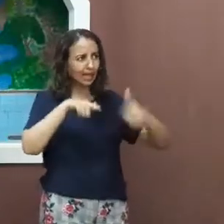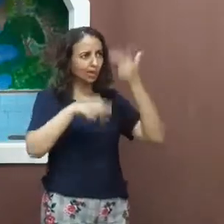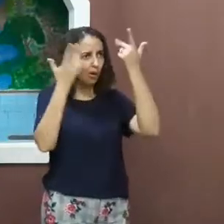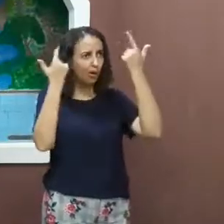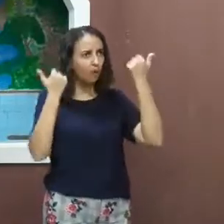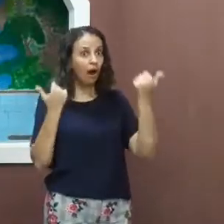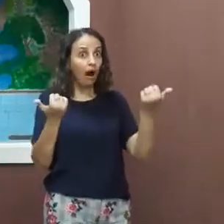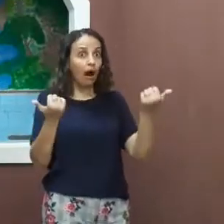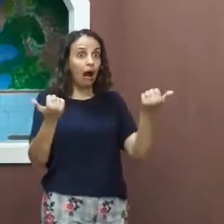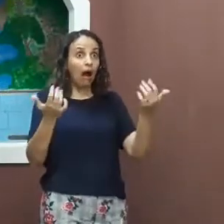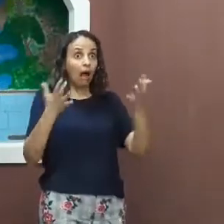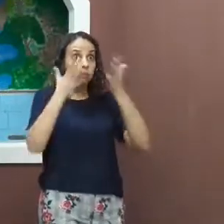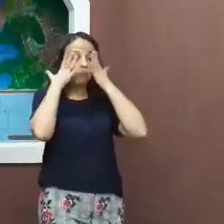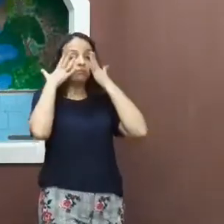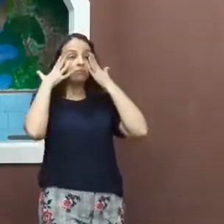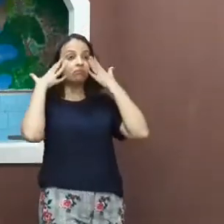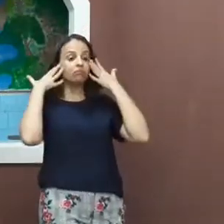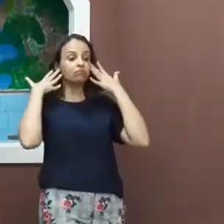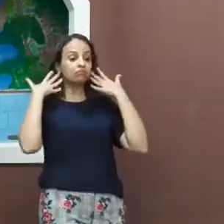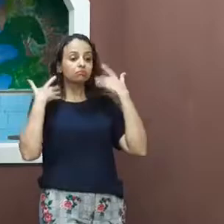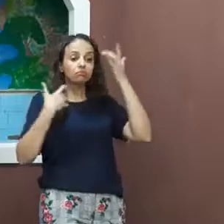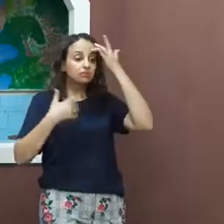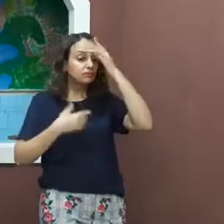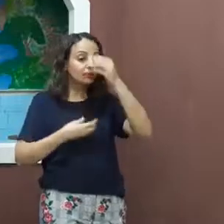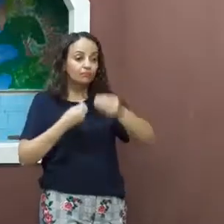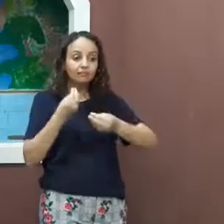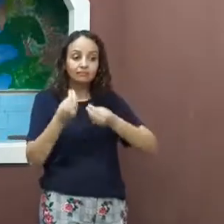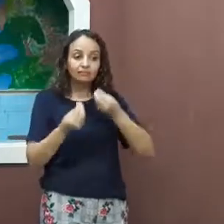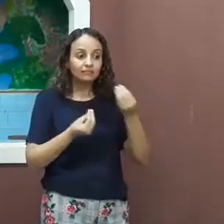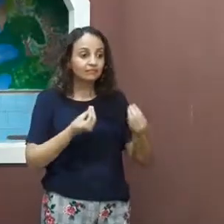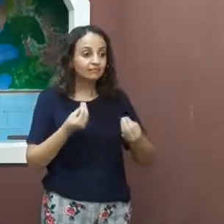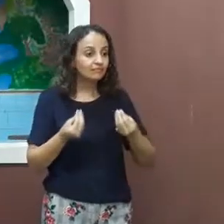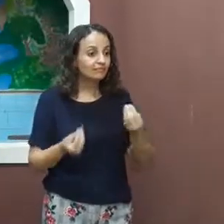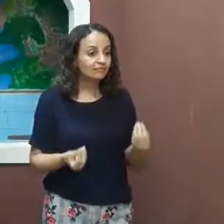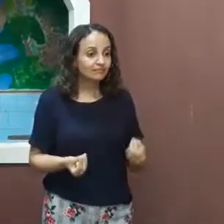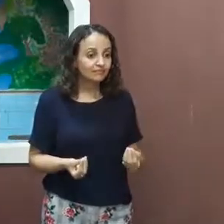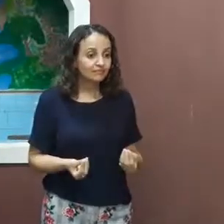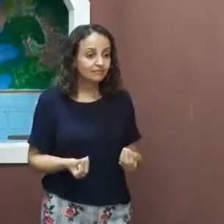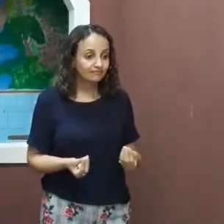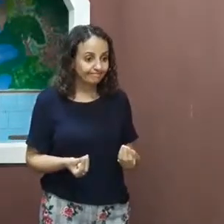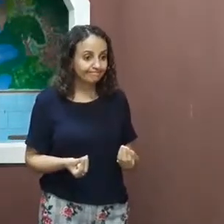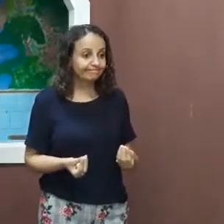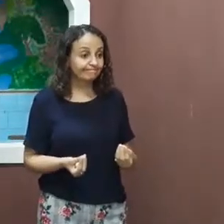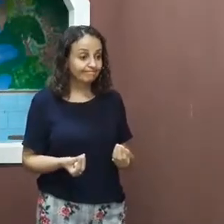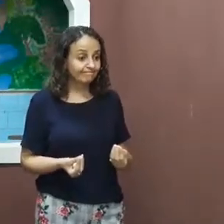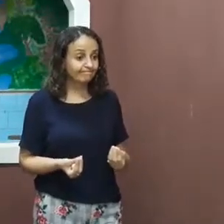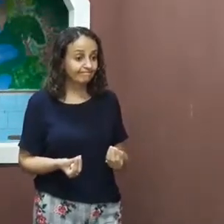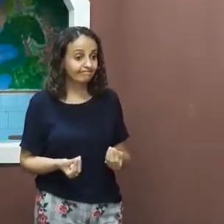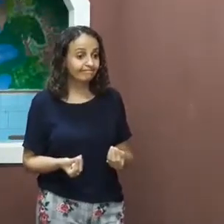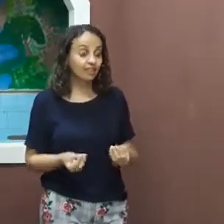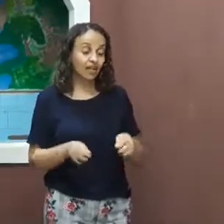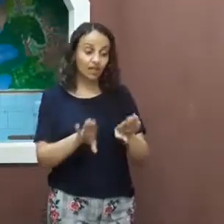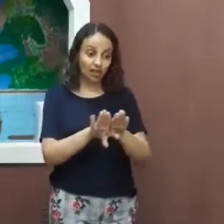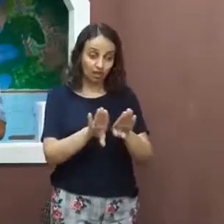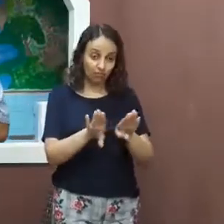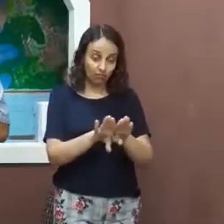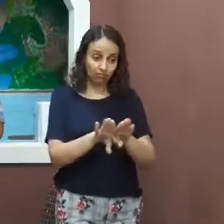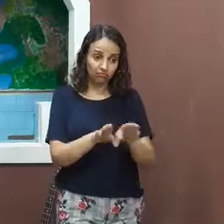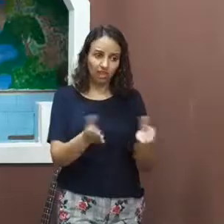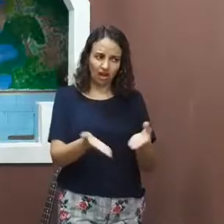e morrem, sem saber realmente por que morreram. Nós vimos também há poucos dias,